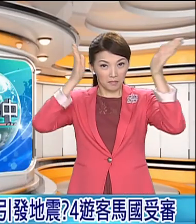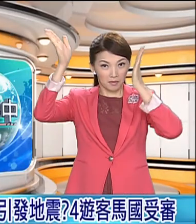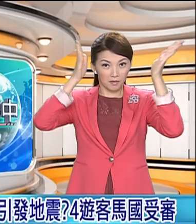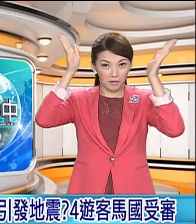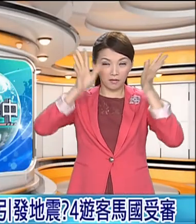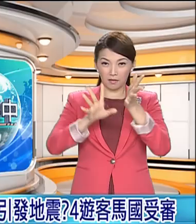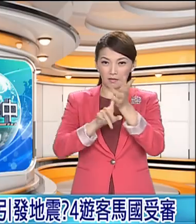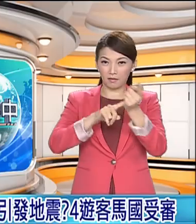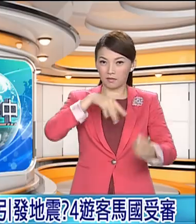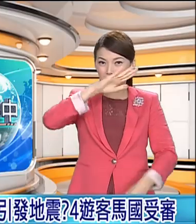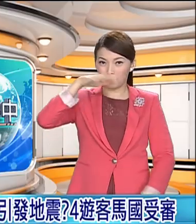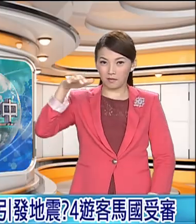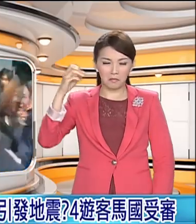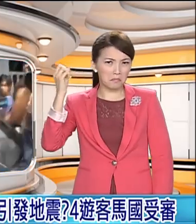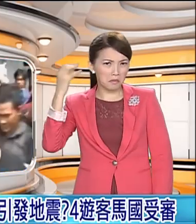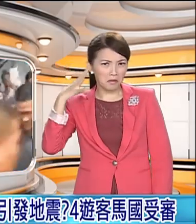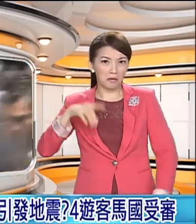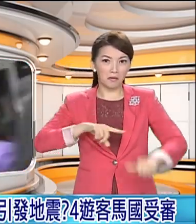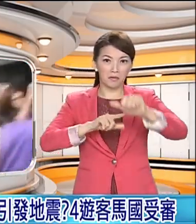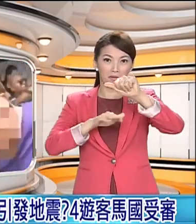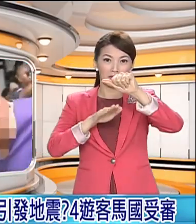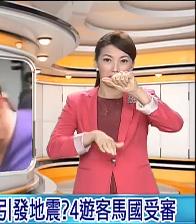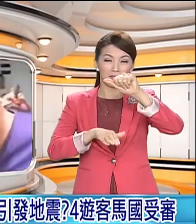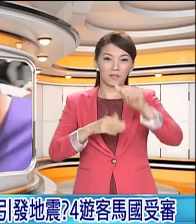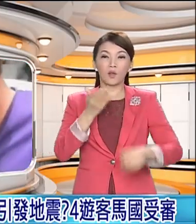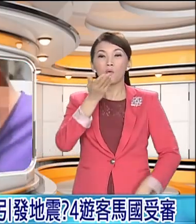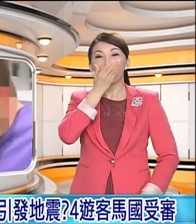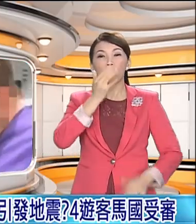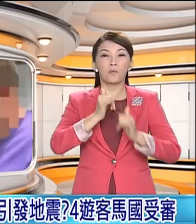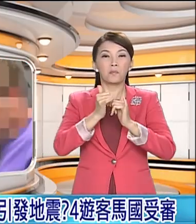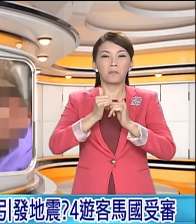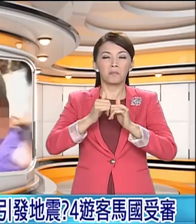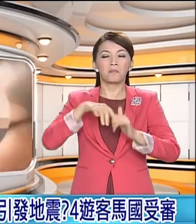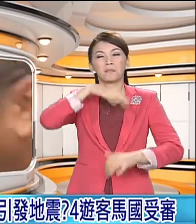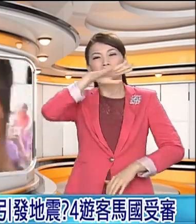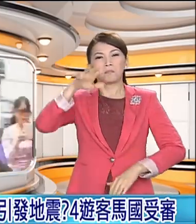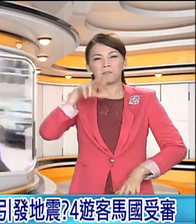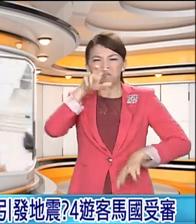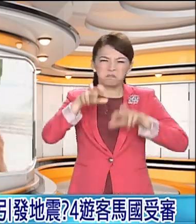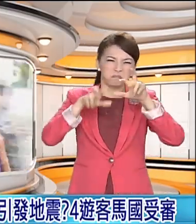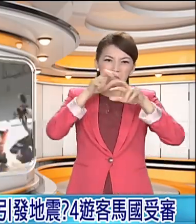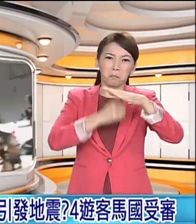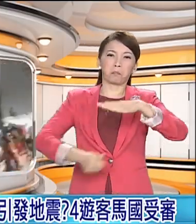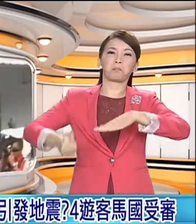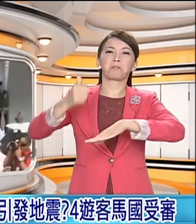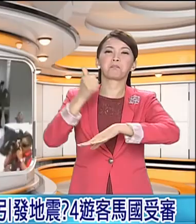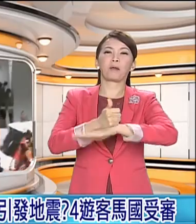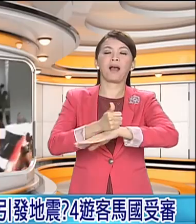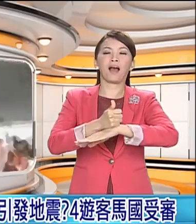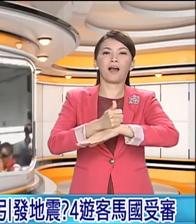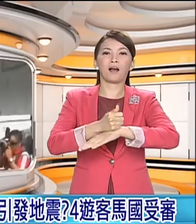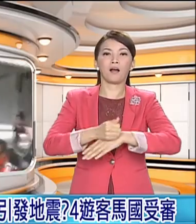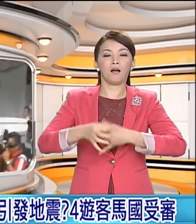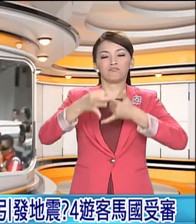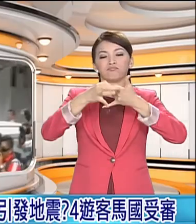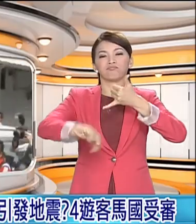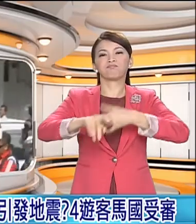5月底，有登山客登上了马来西亚神山裸拍，被指控对神山不敬，引发了地